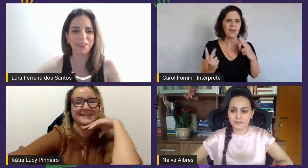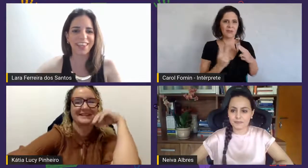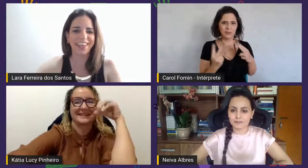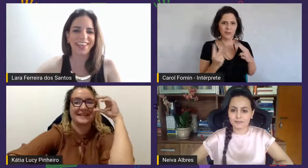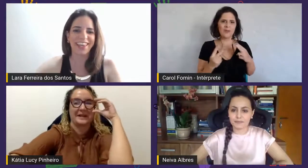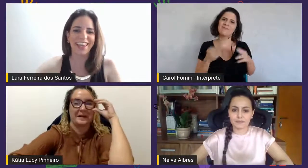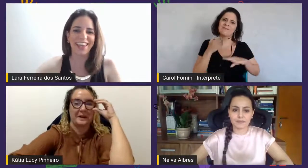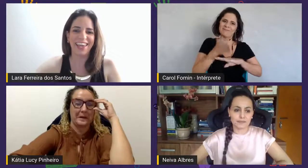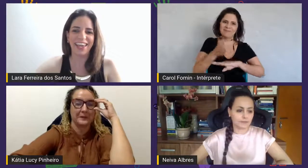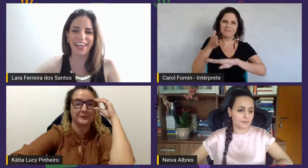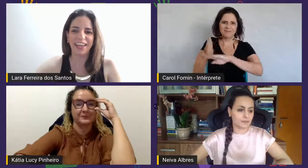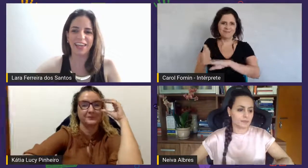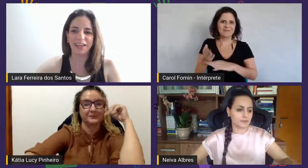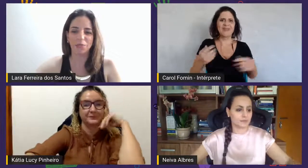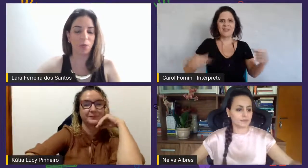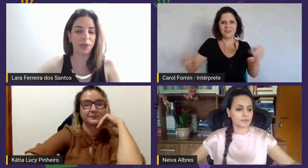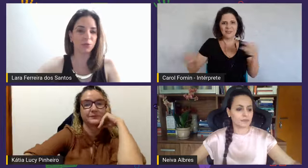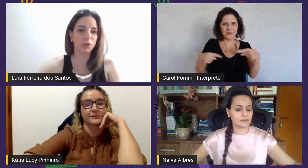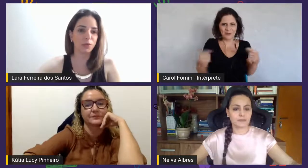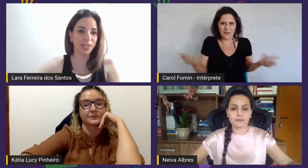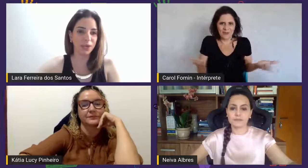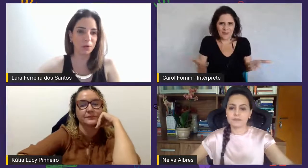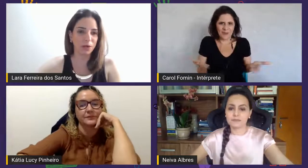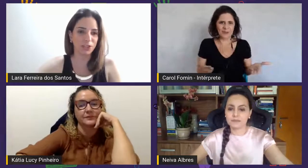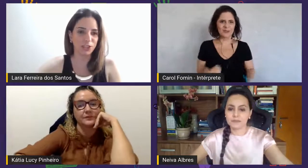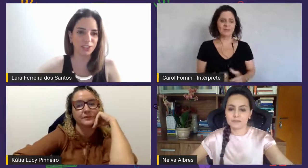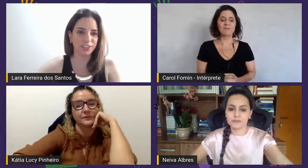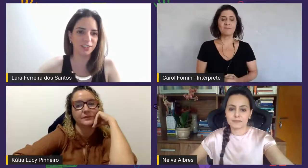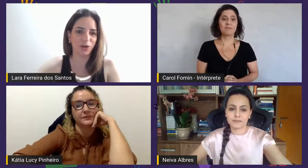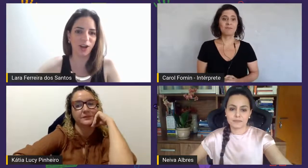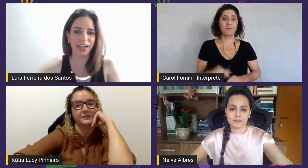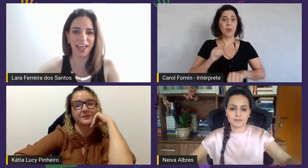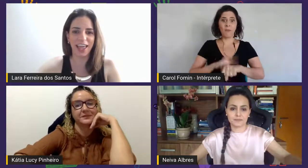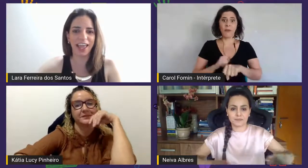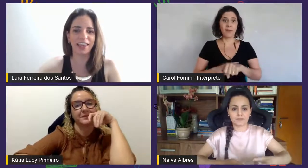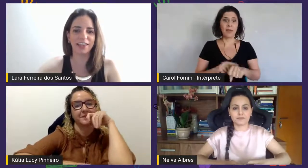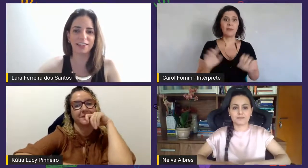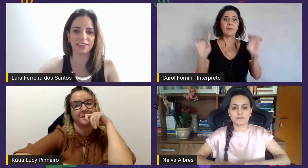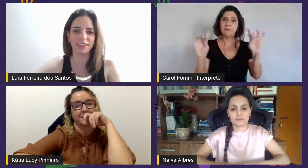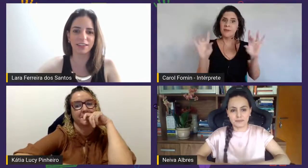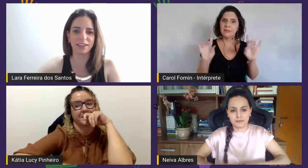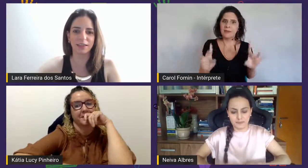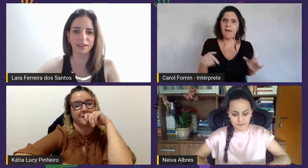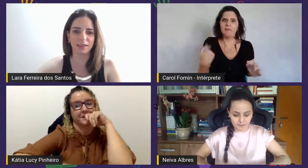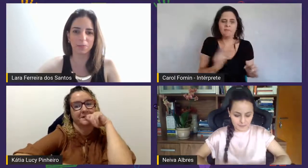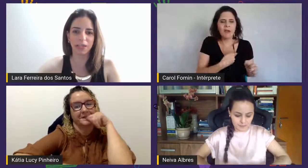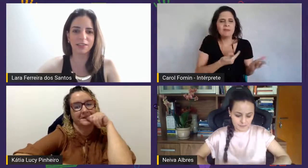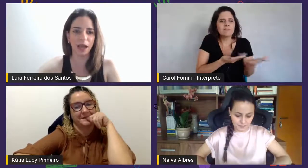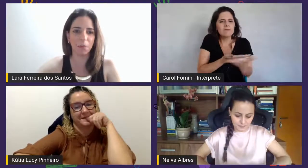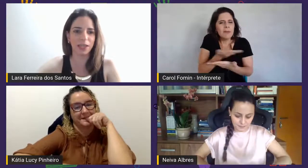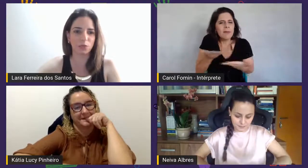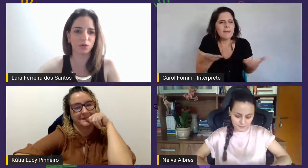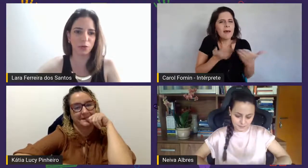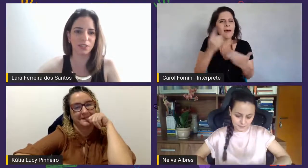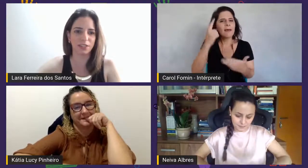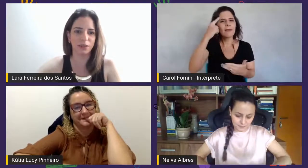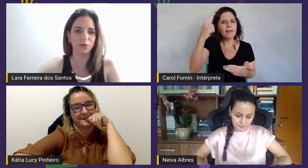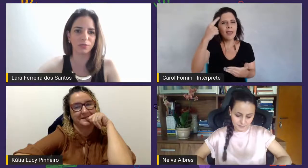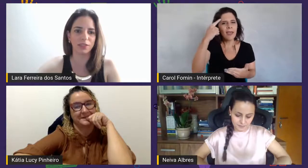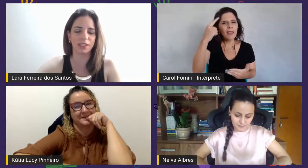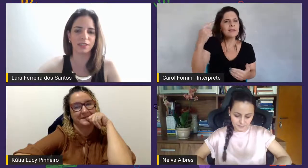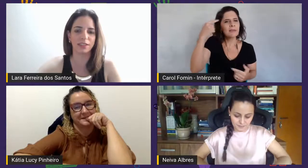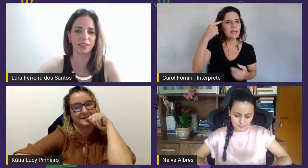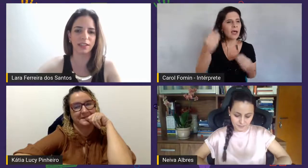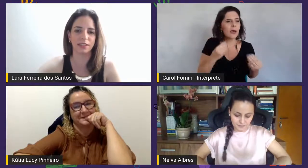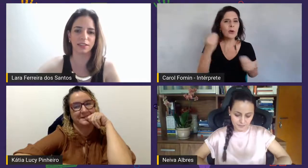discussão. Um momento muito rico para a gente trocar ideias e pensar mesmo a